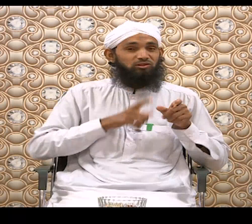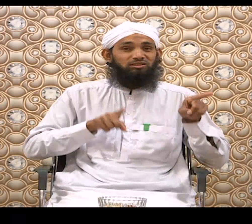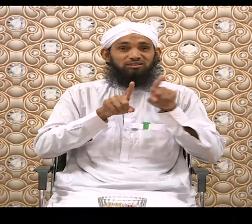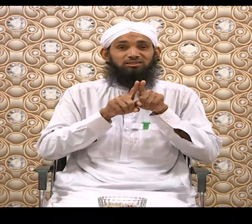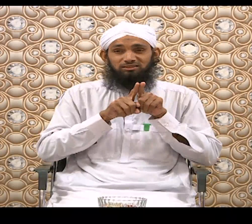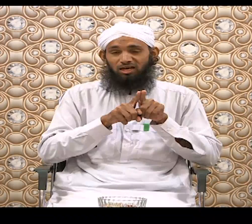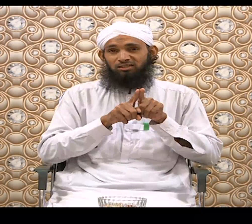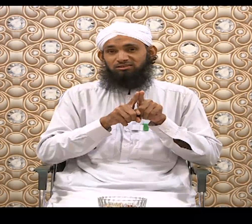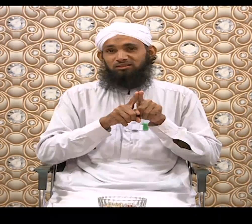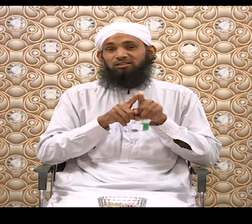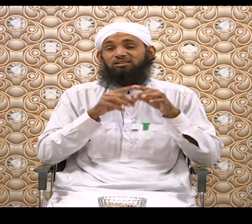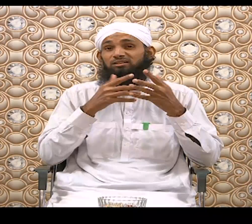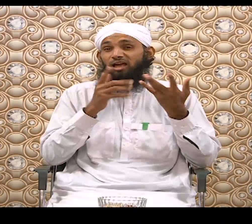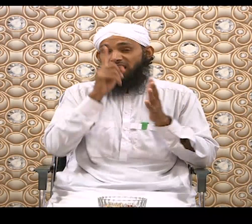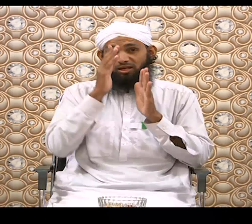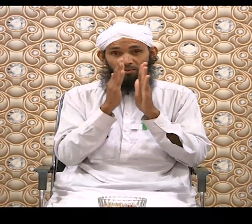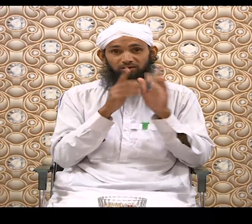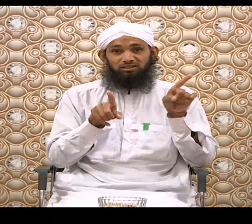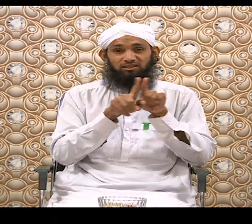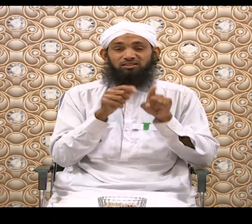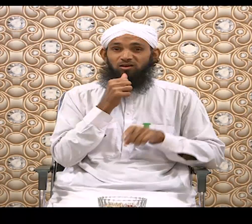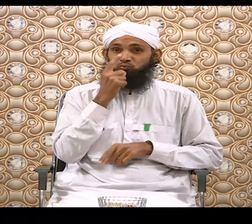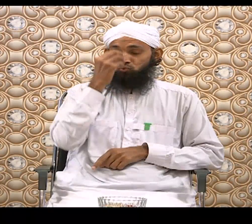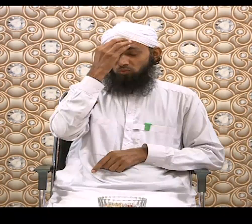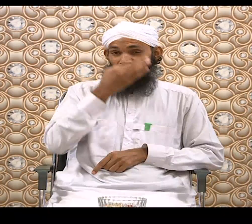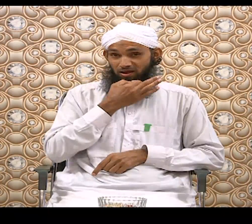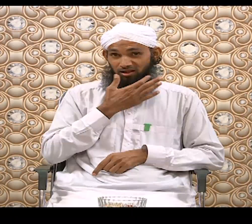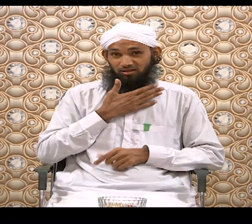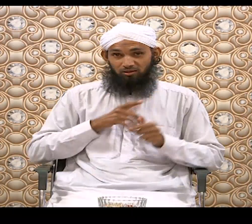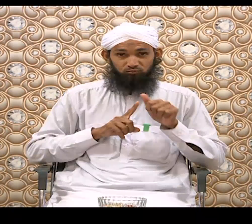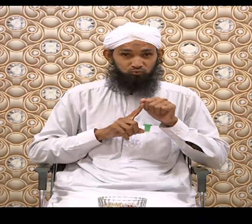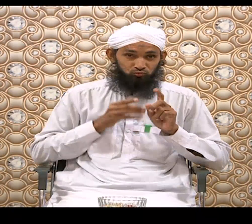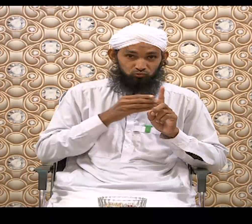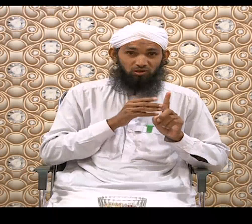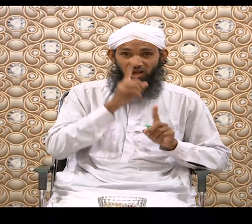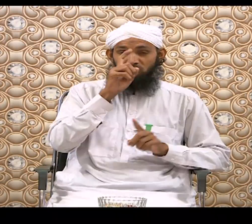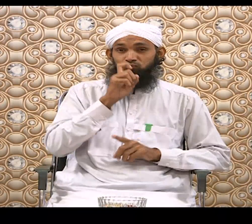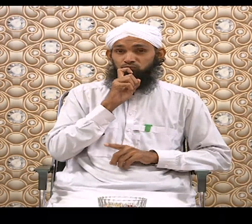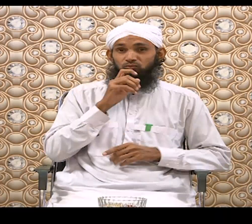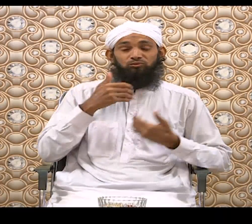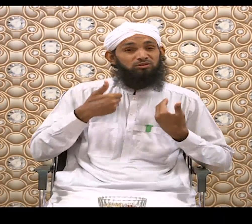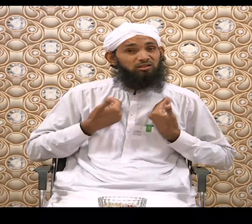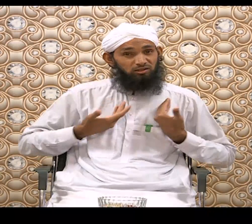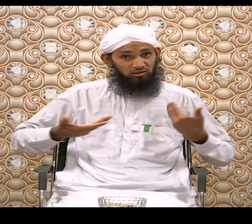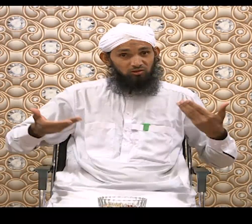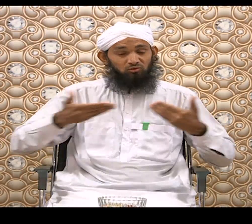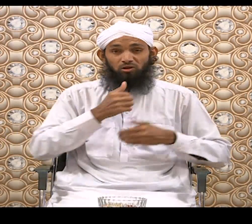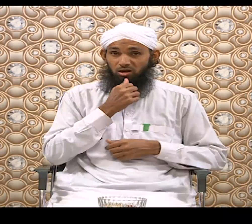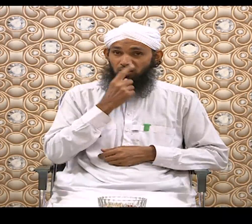ساتھ زہری سبب کے تعظیم کا حکم دیا آیت مبارکہ کا معنی یہ ہے تمہارے رب نے حکم فرمایا کہ تم اپنے والدین